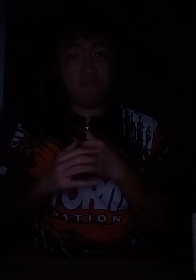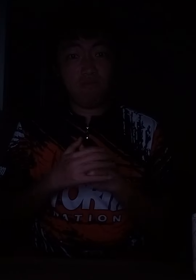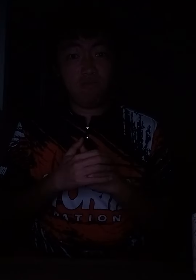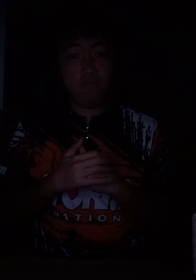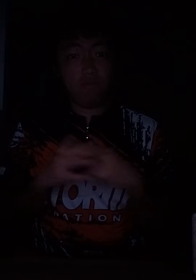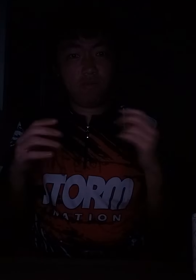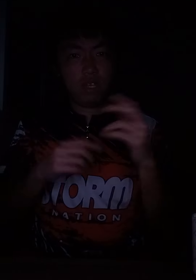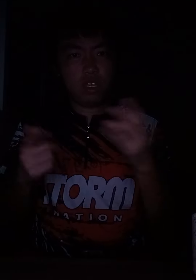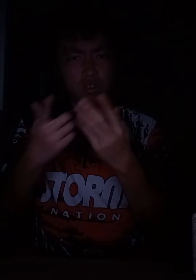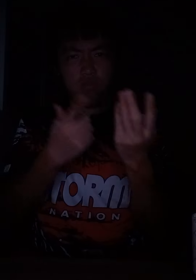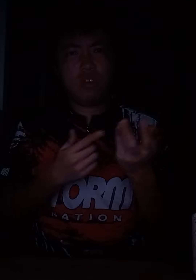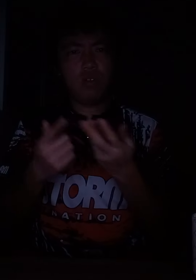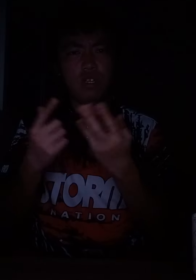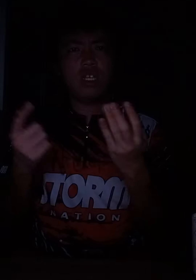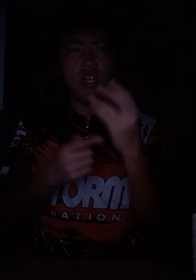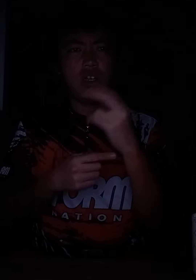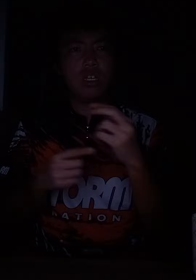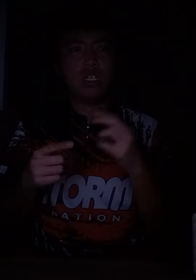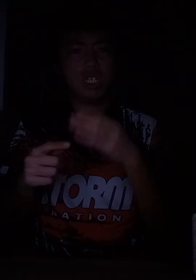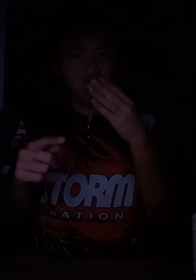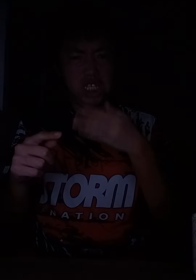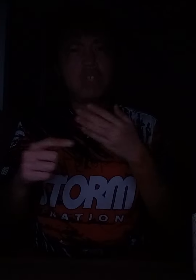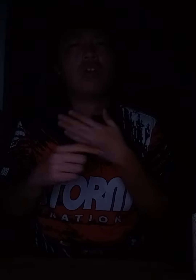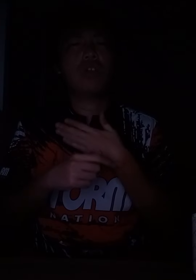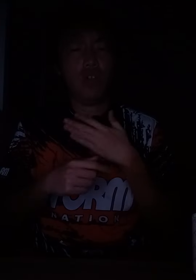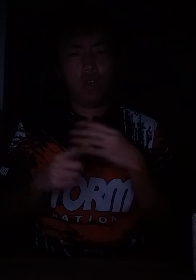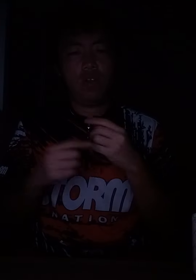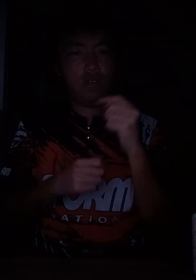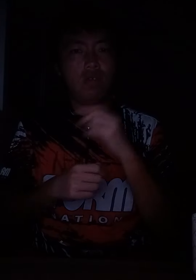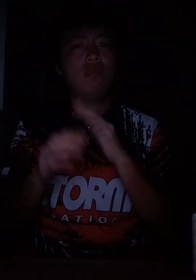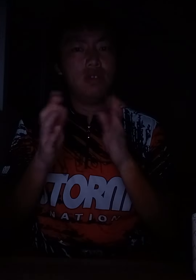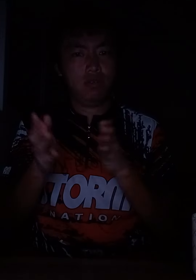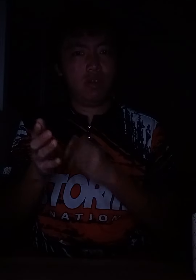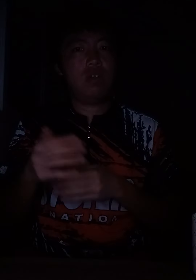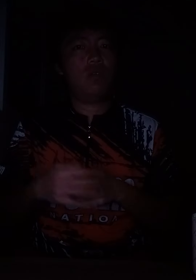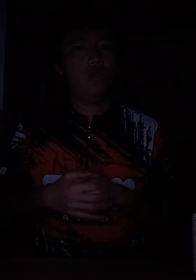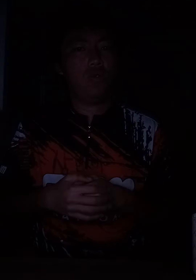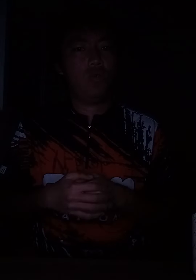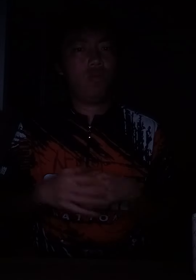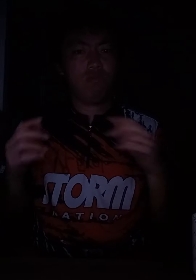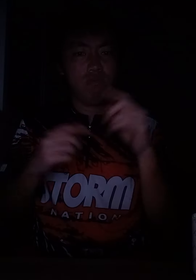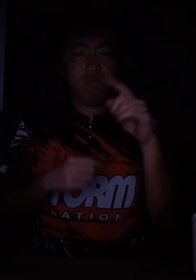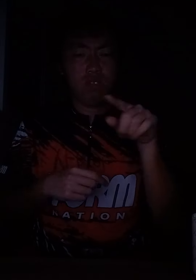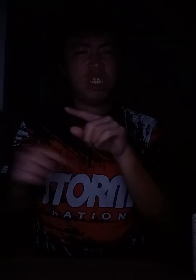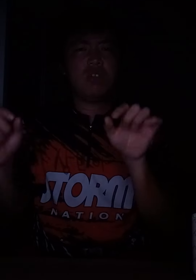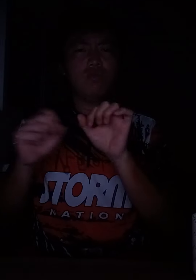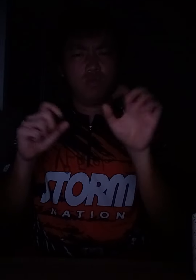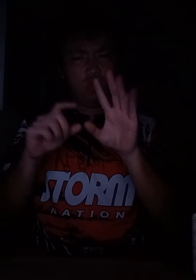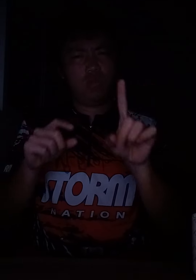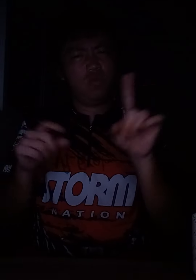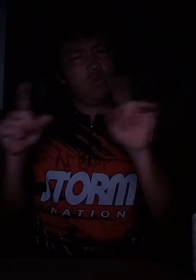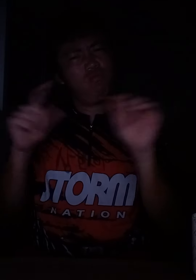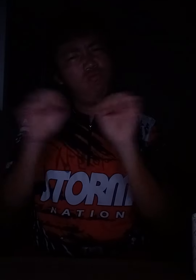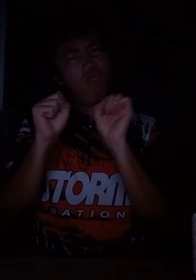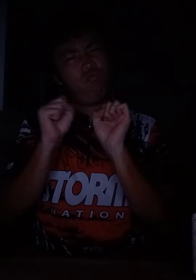결국 다른 승무원들이 이 남성을 진정시켜 상황이 마무리됐지만 나머지 승객들은 한참 불안에 떨어야만